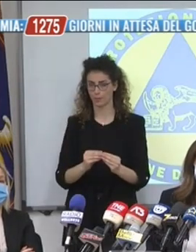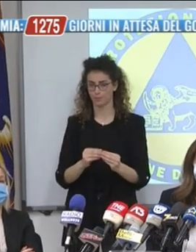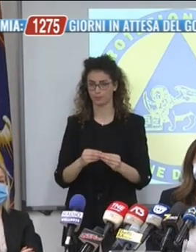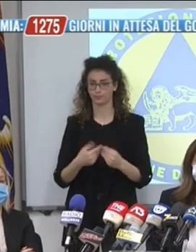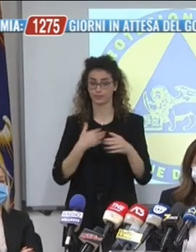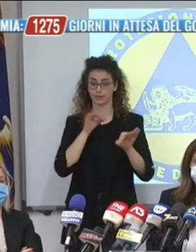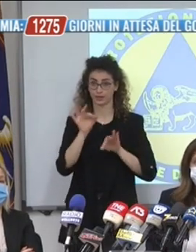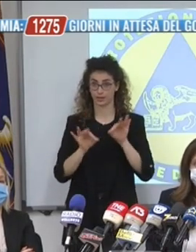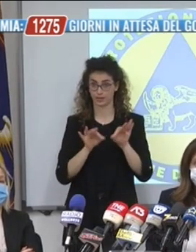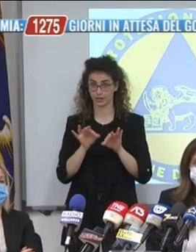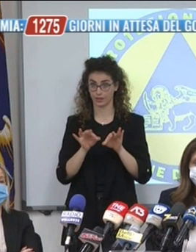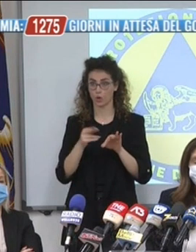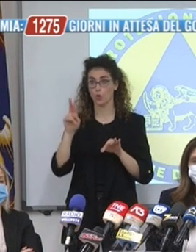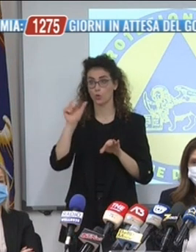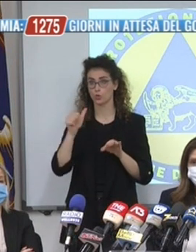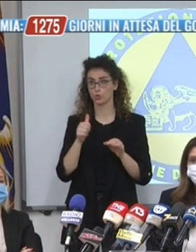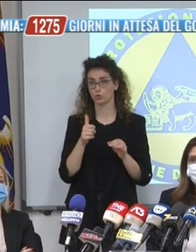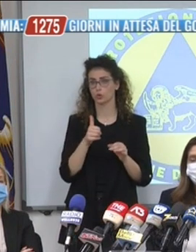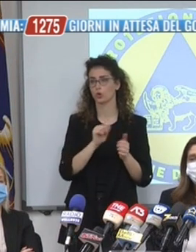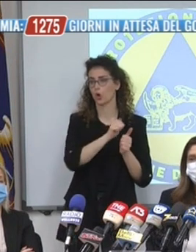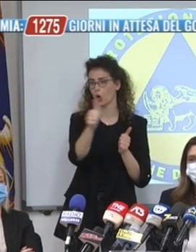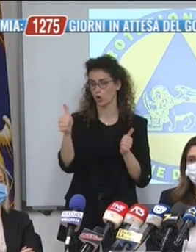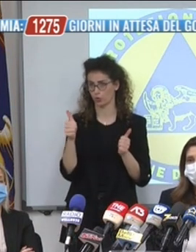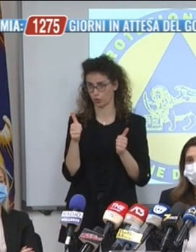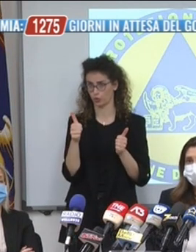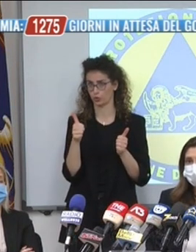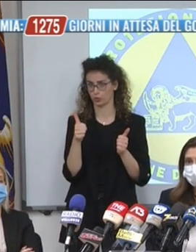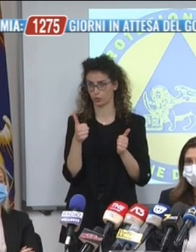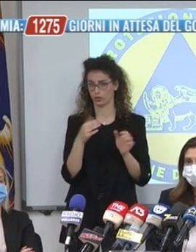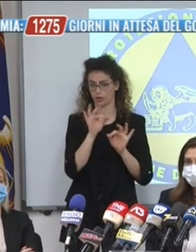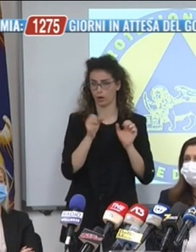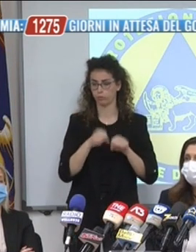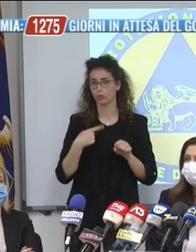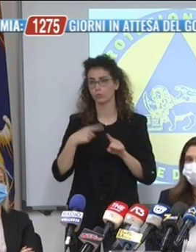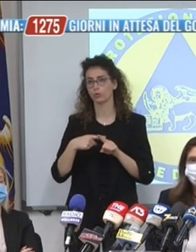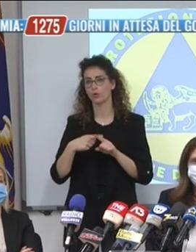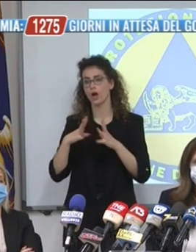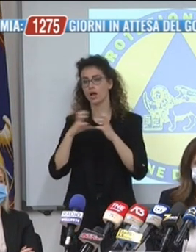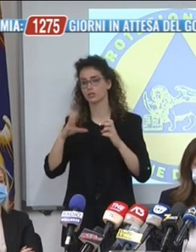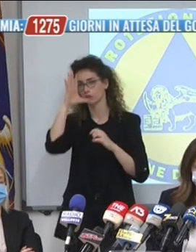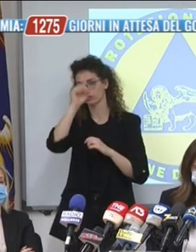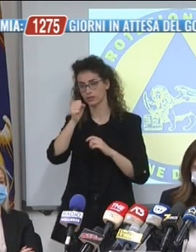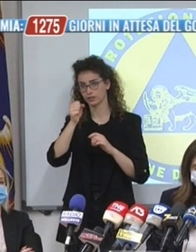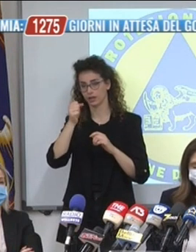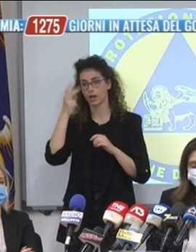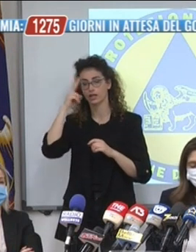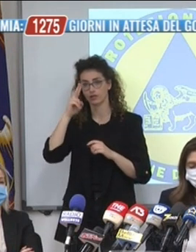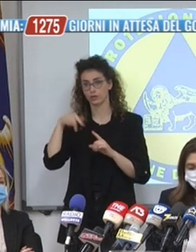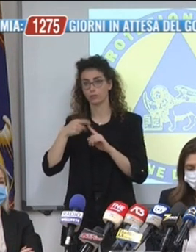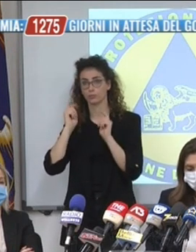fatte in ciascuna urss più l'azienda universitaria di verona è quella di padova